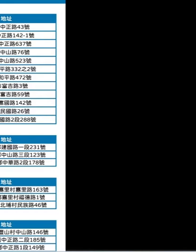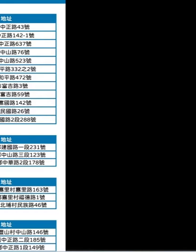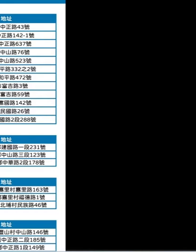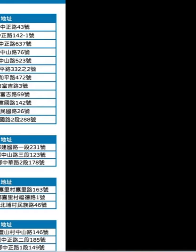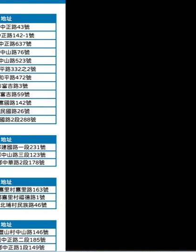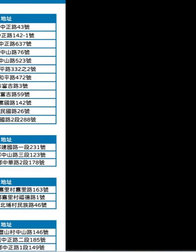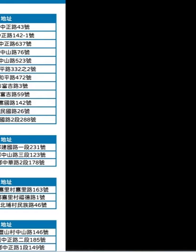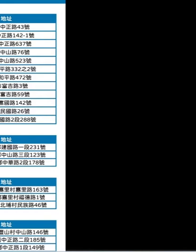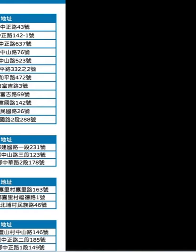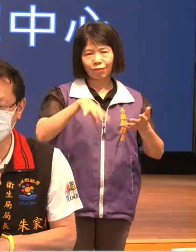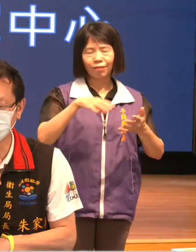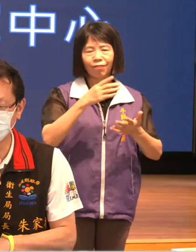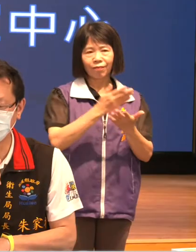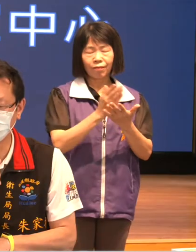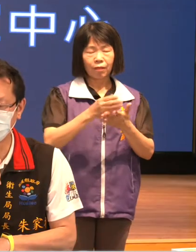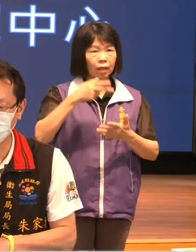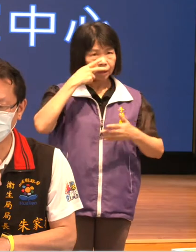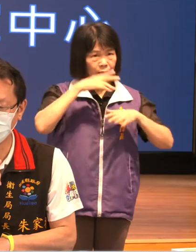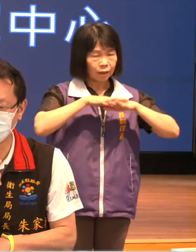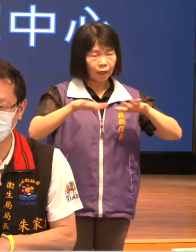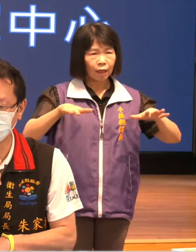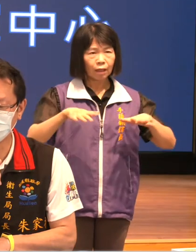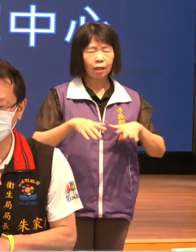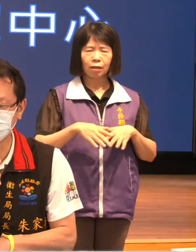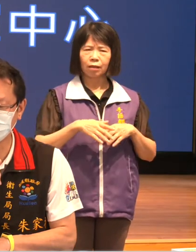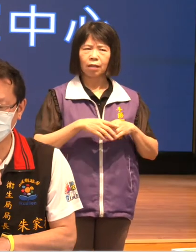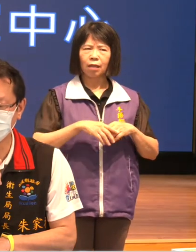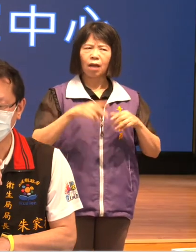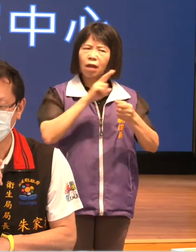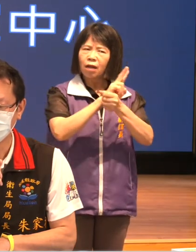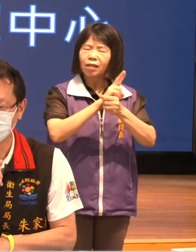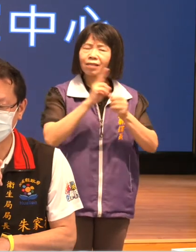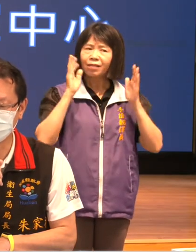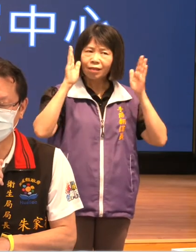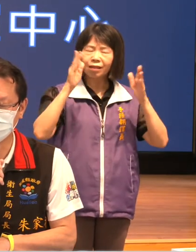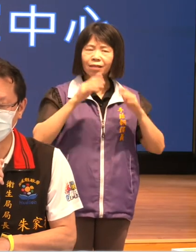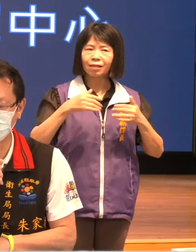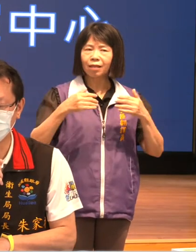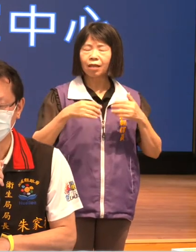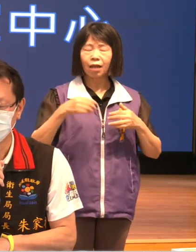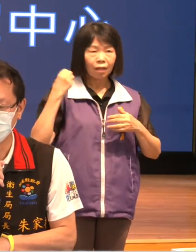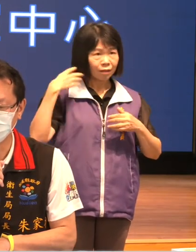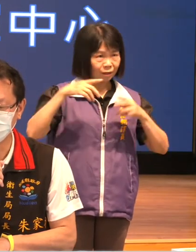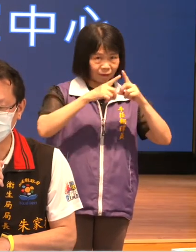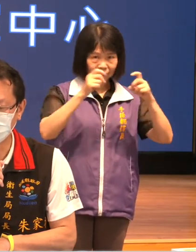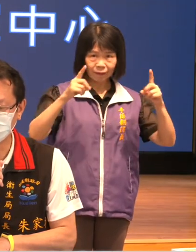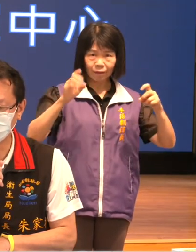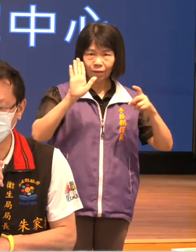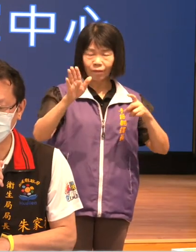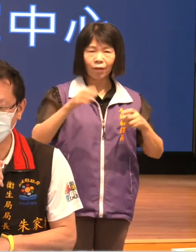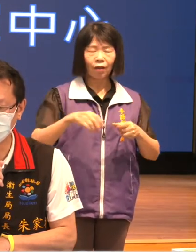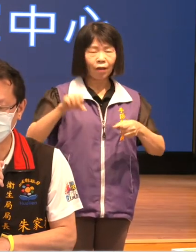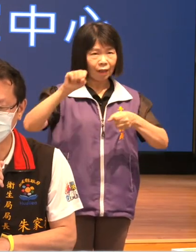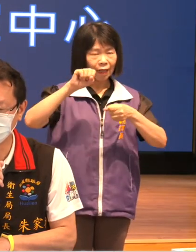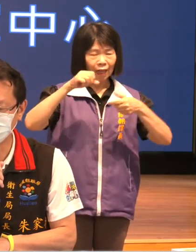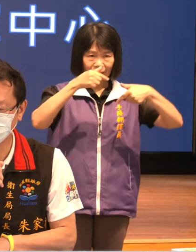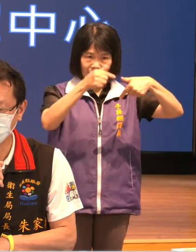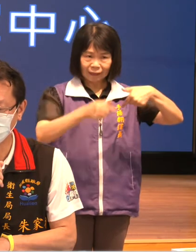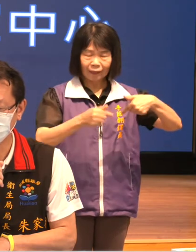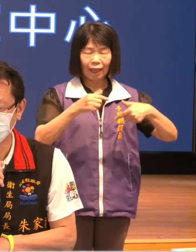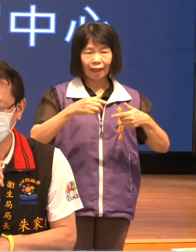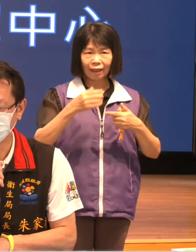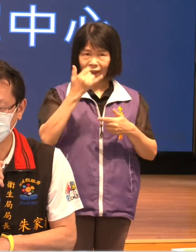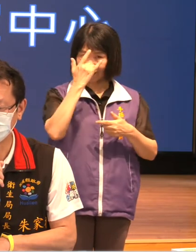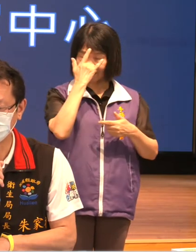多诊所。在吉安乡有乐田、汉华林正生。在新城的话呢有嘉德还有林炳